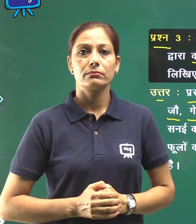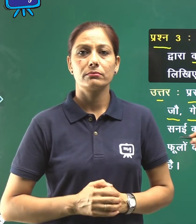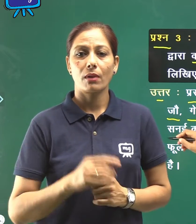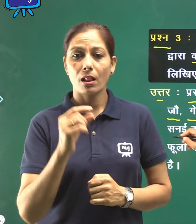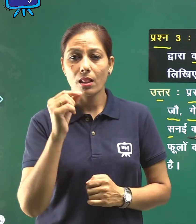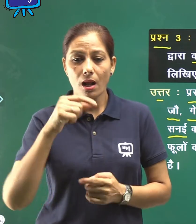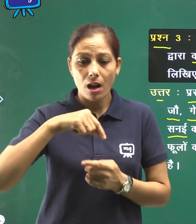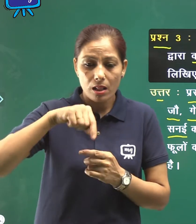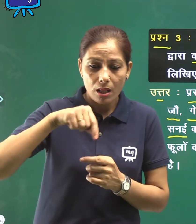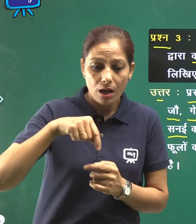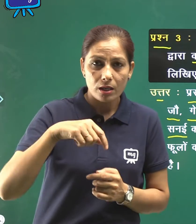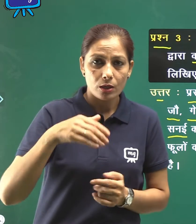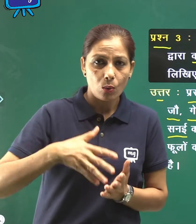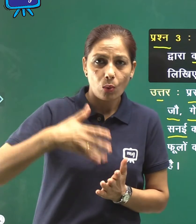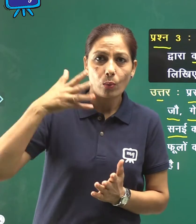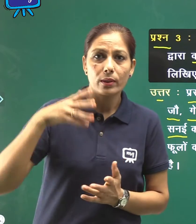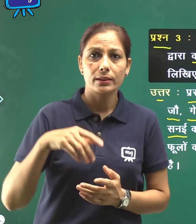अरहर, सनई की फलियों,